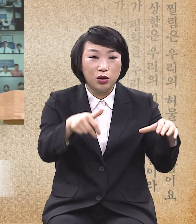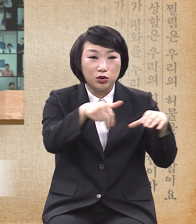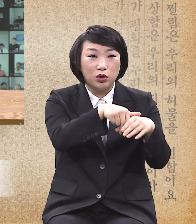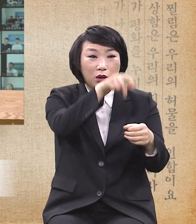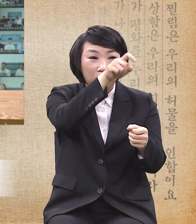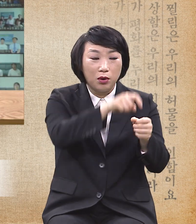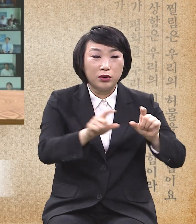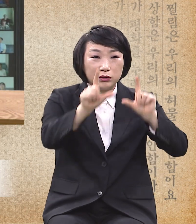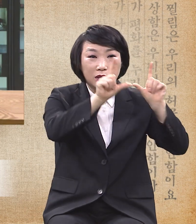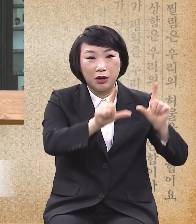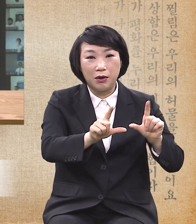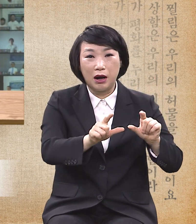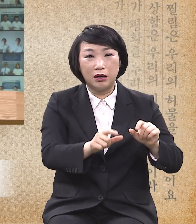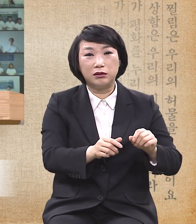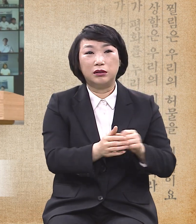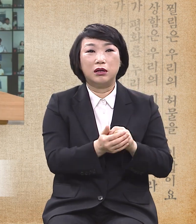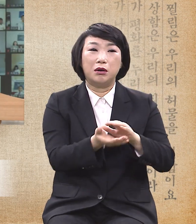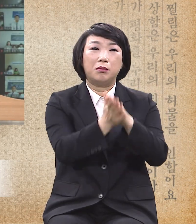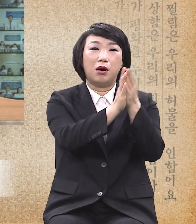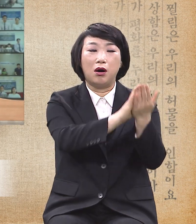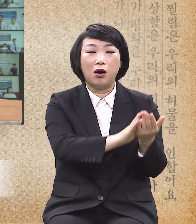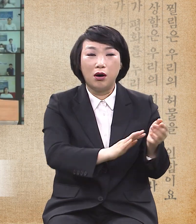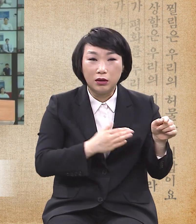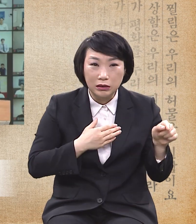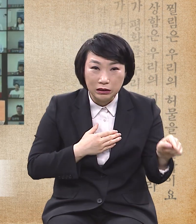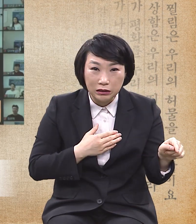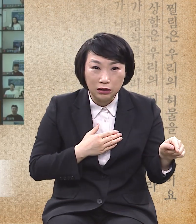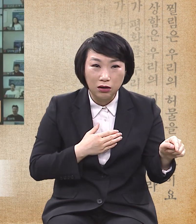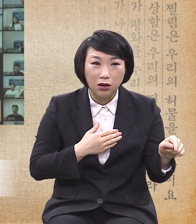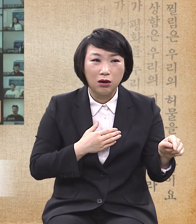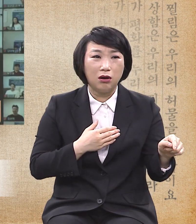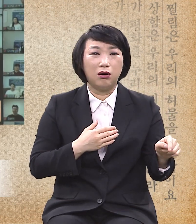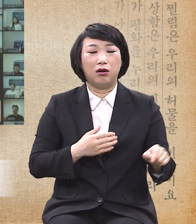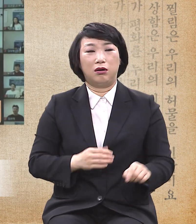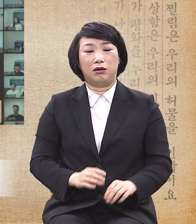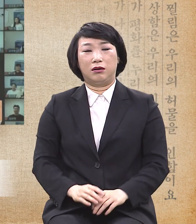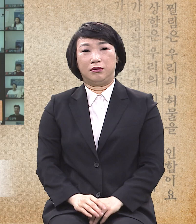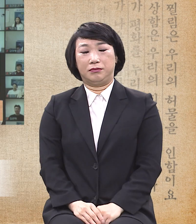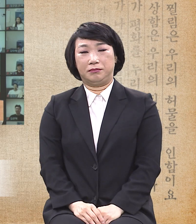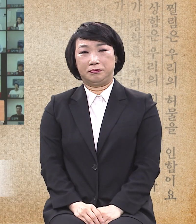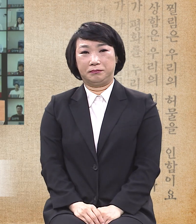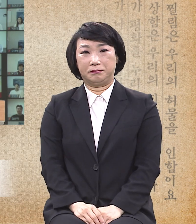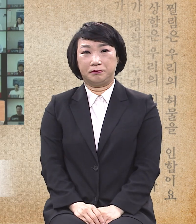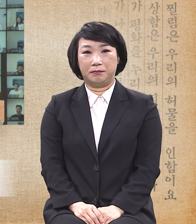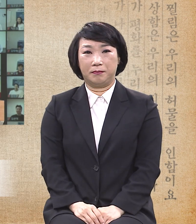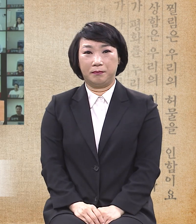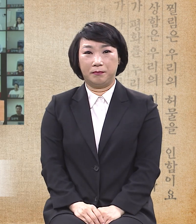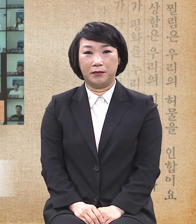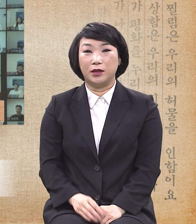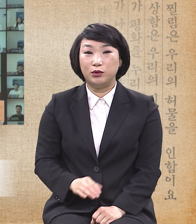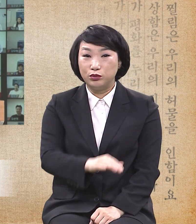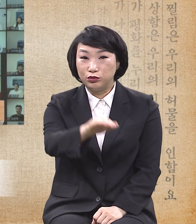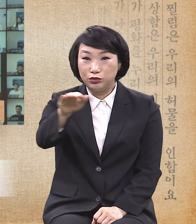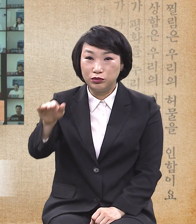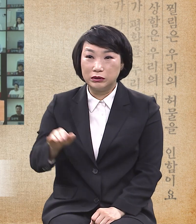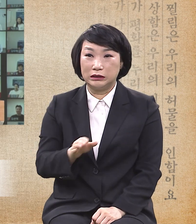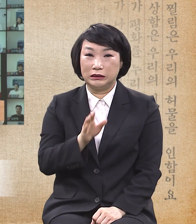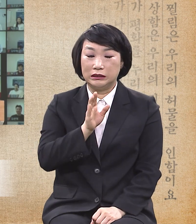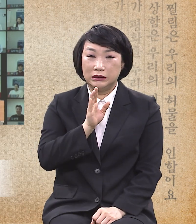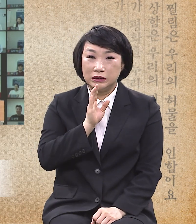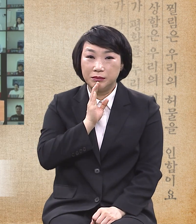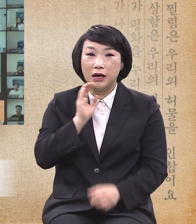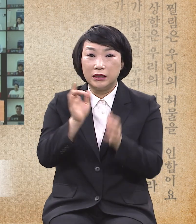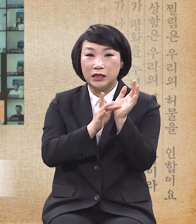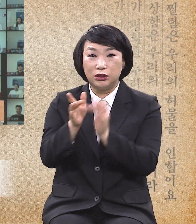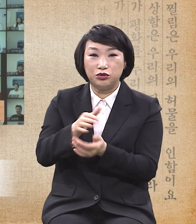종교적 생활로 전락한다는 사실을 왜 모르고 있는가? 예, 우리는 정말로